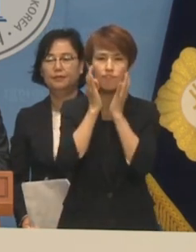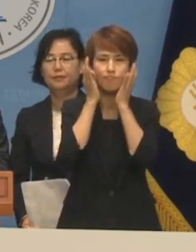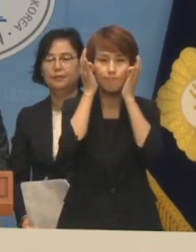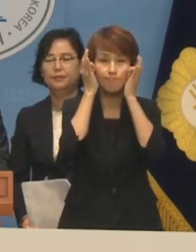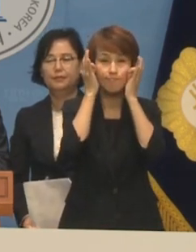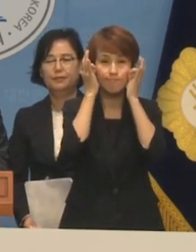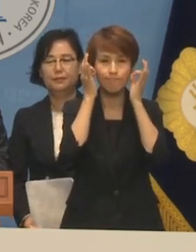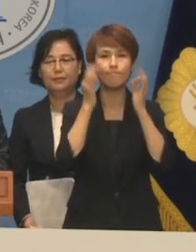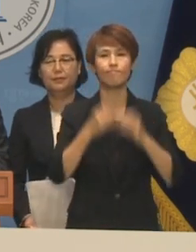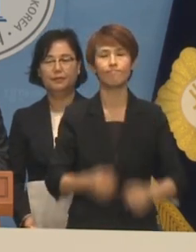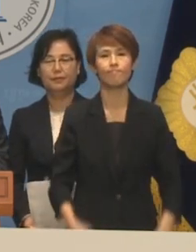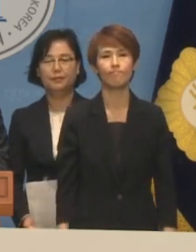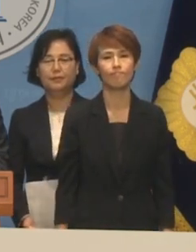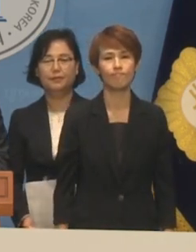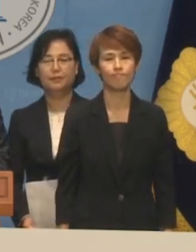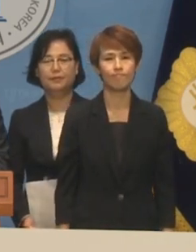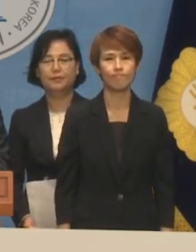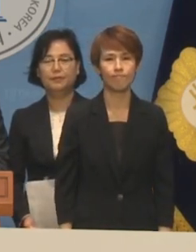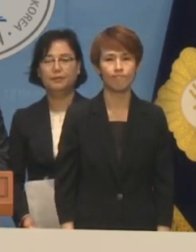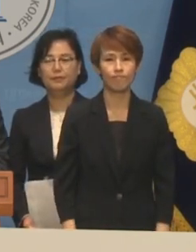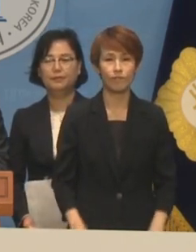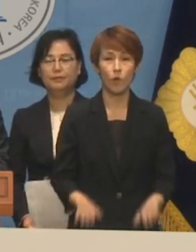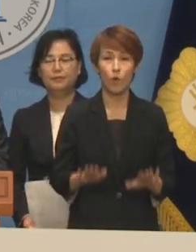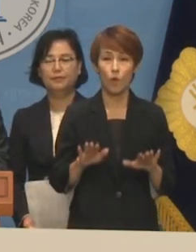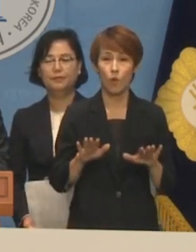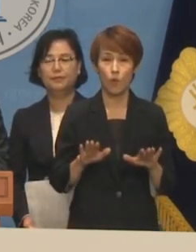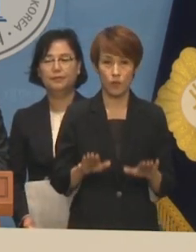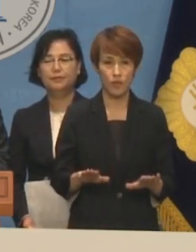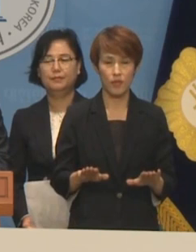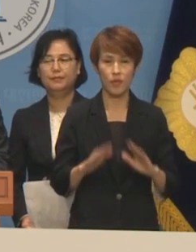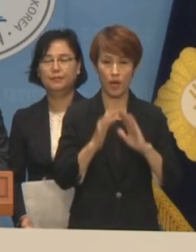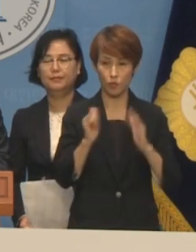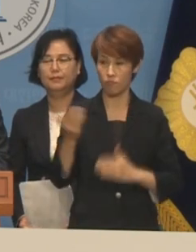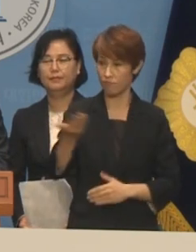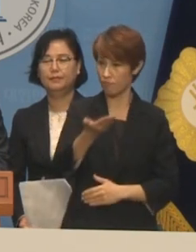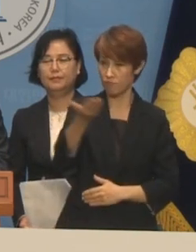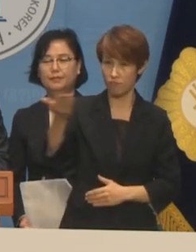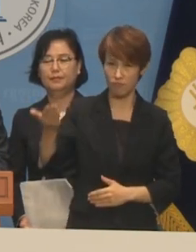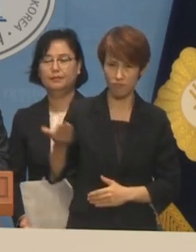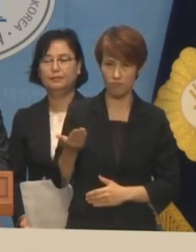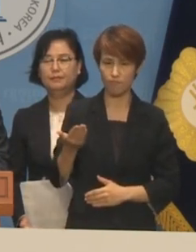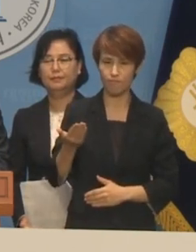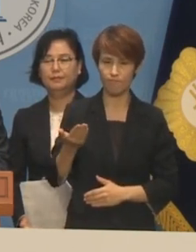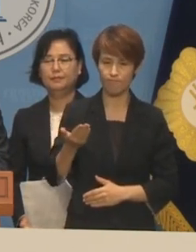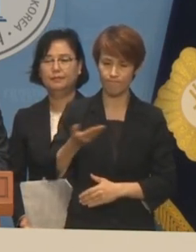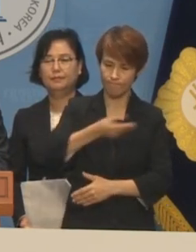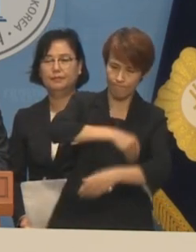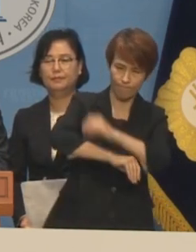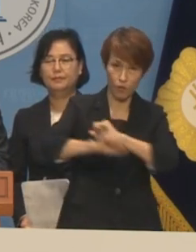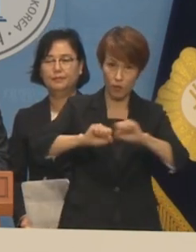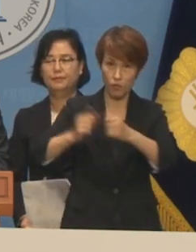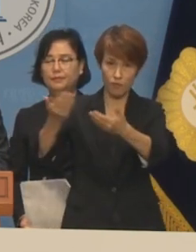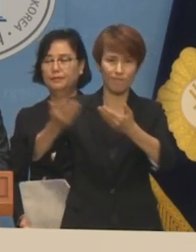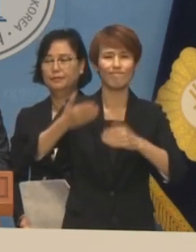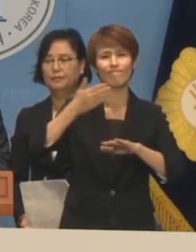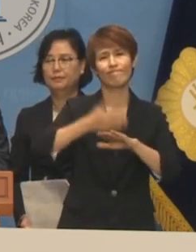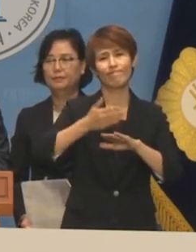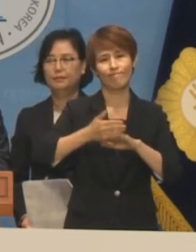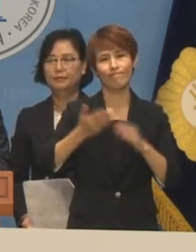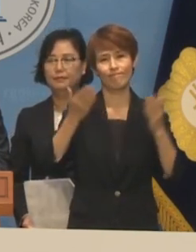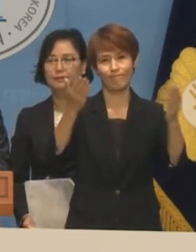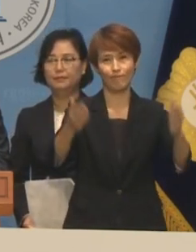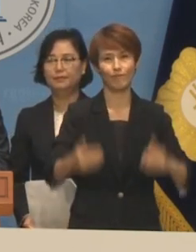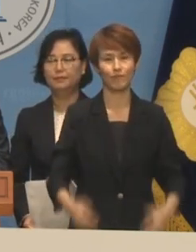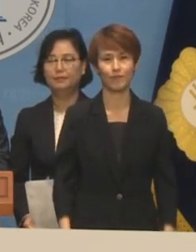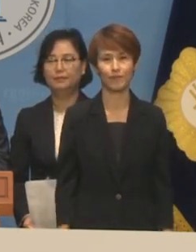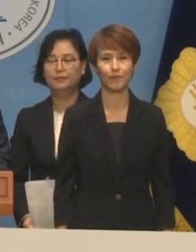노력을 다할 것입니다. 거듭 오늘 유족회에서 이렇게 앞장서서 활동해 주셔서 감사하다는 말씀을 드리고